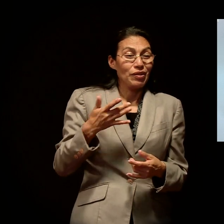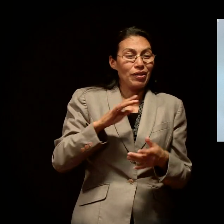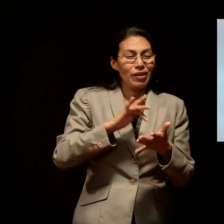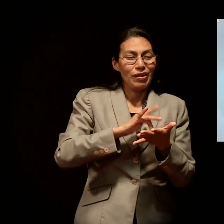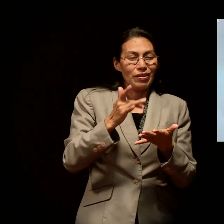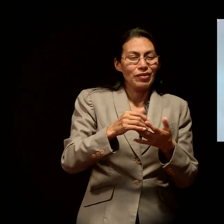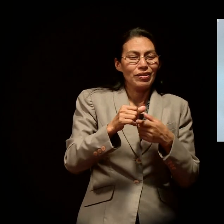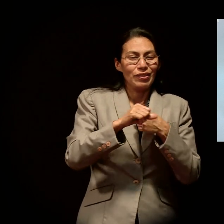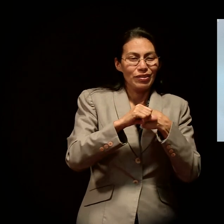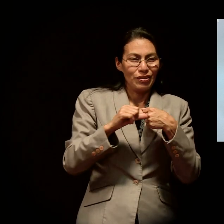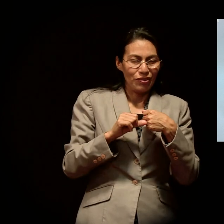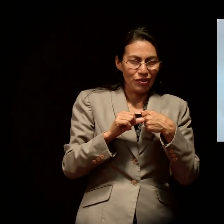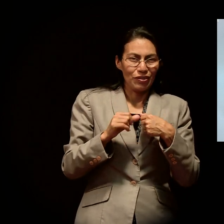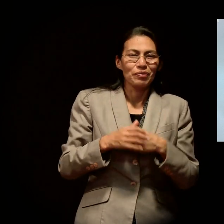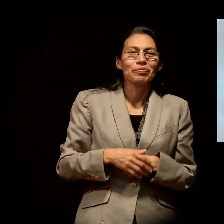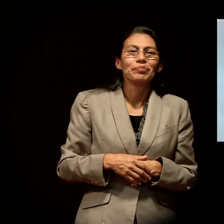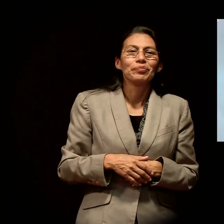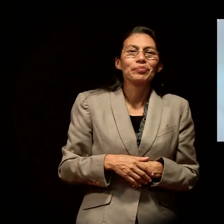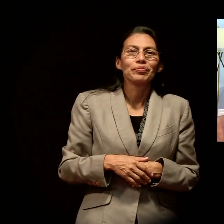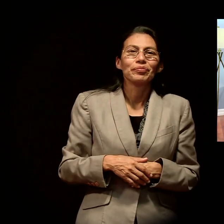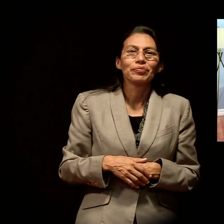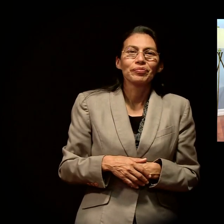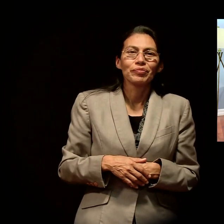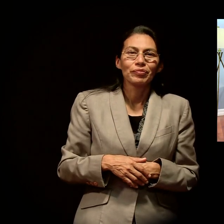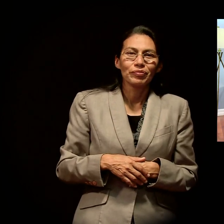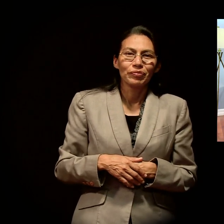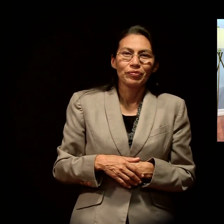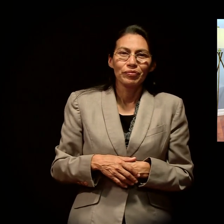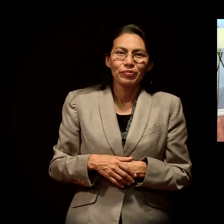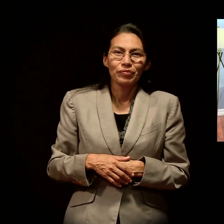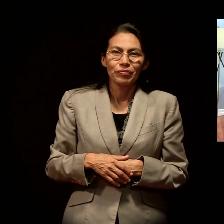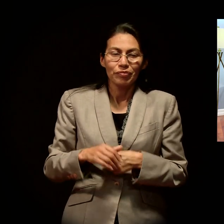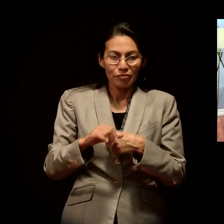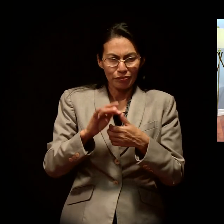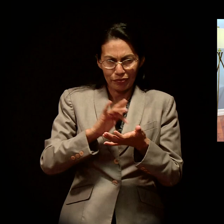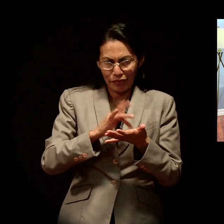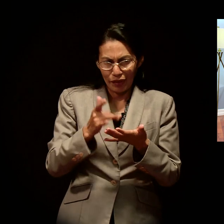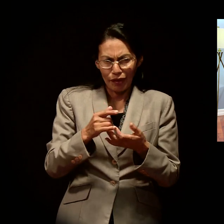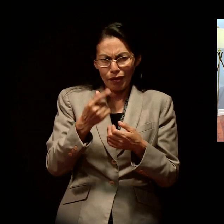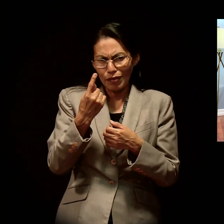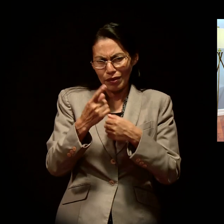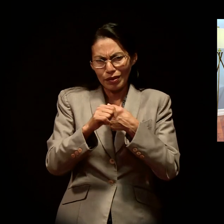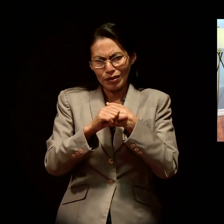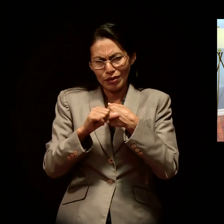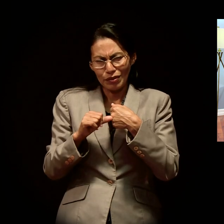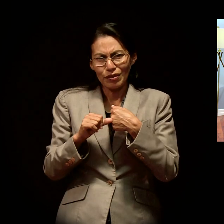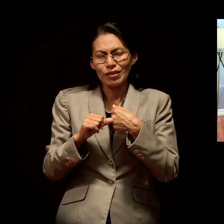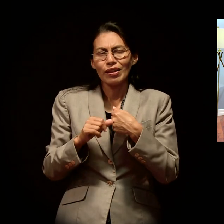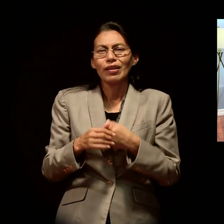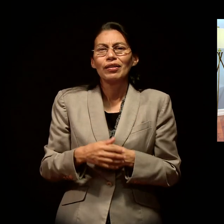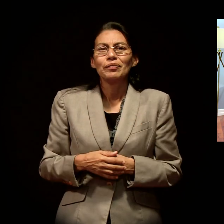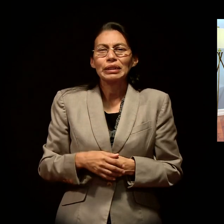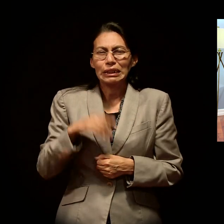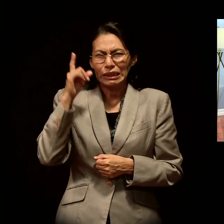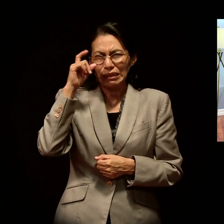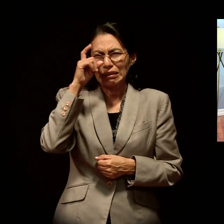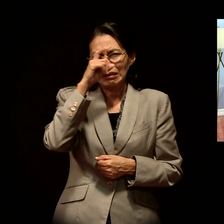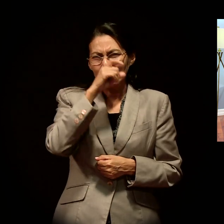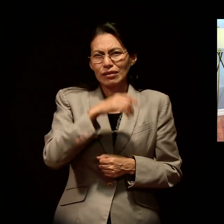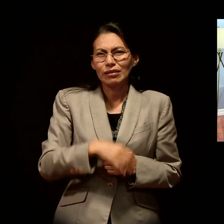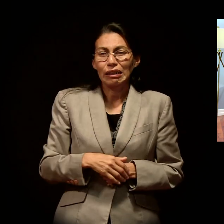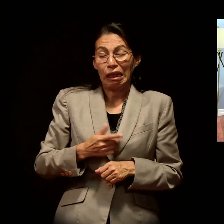a través de una cirugía a través de un de una cirugía que era